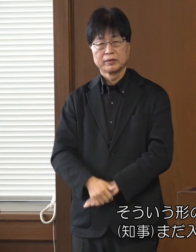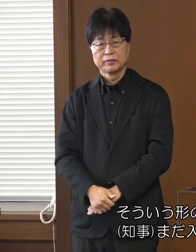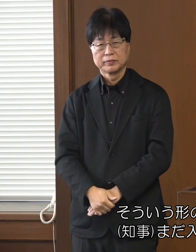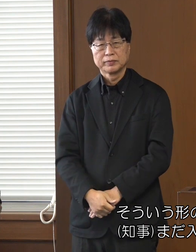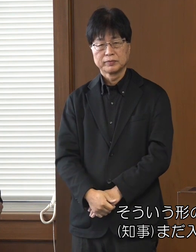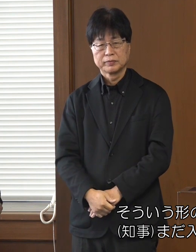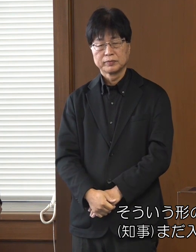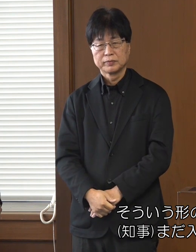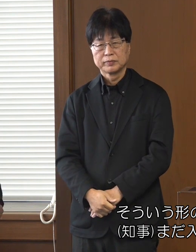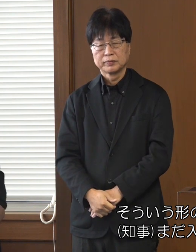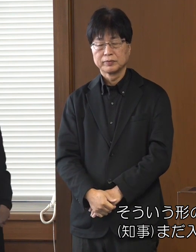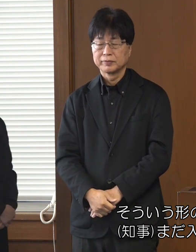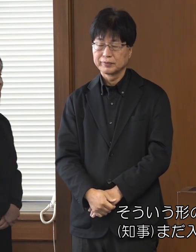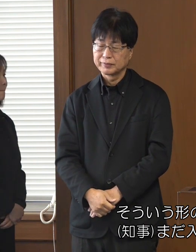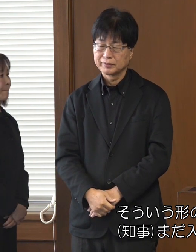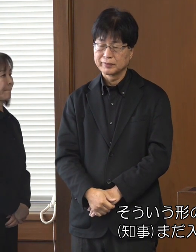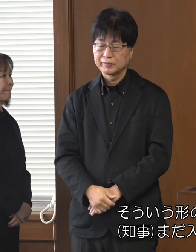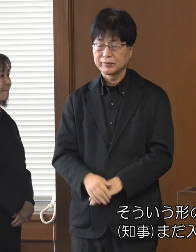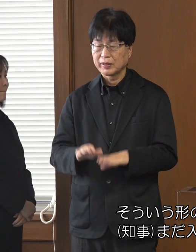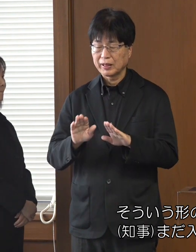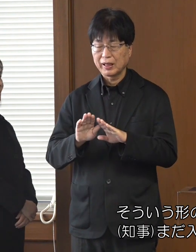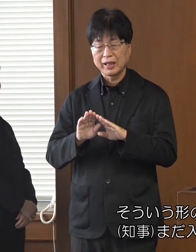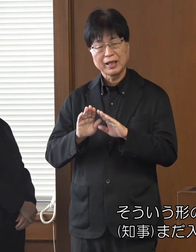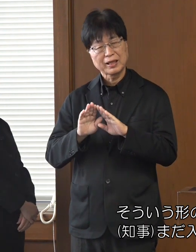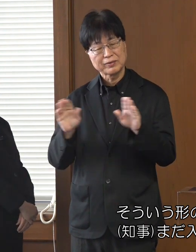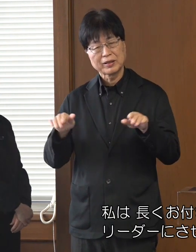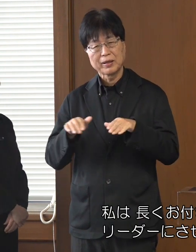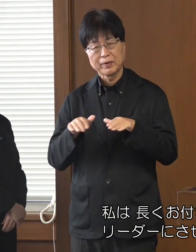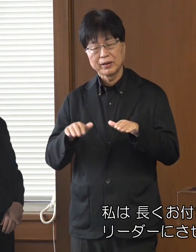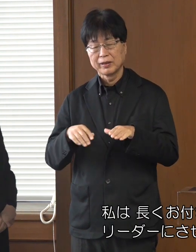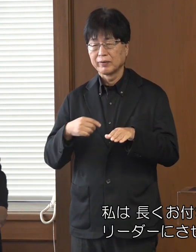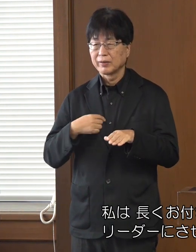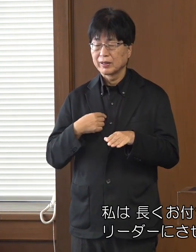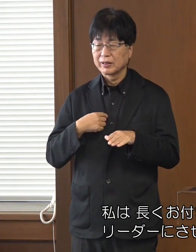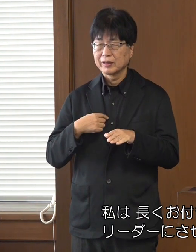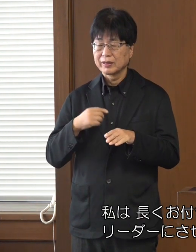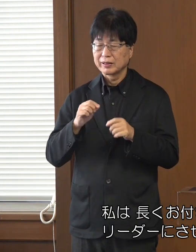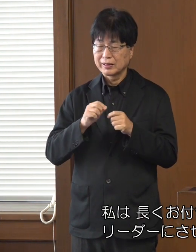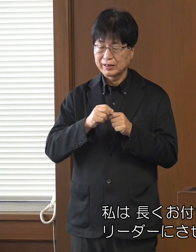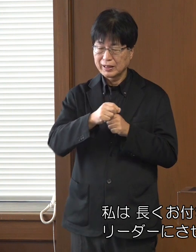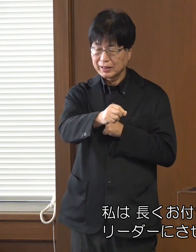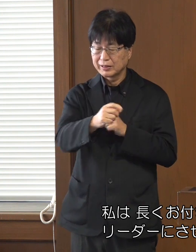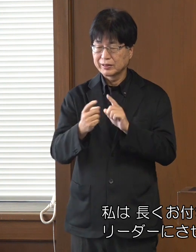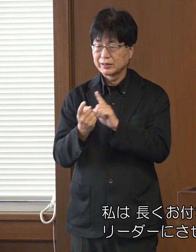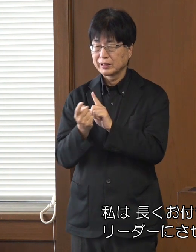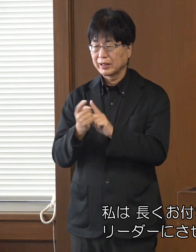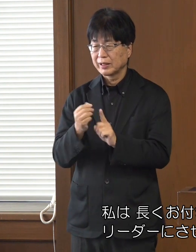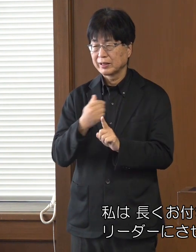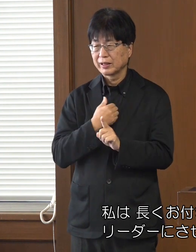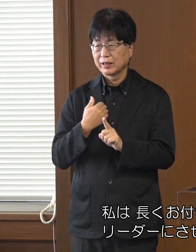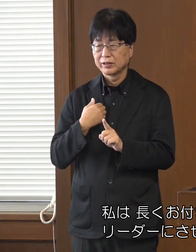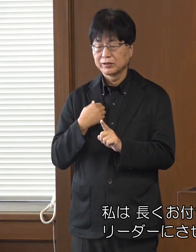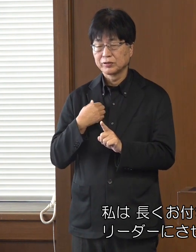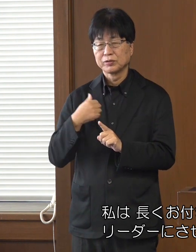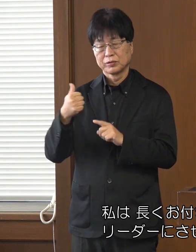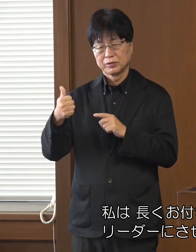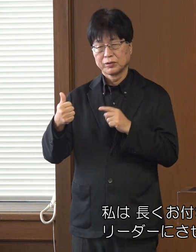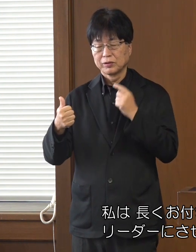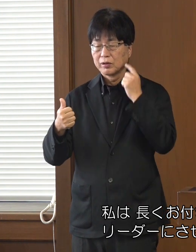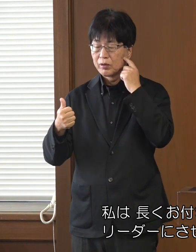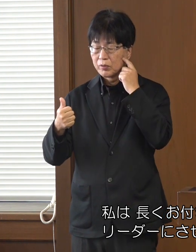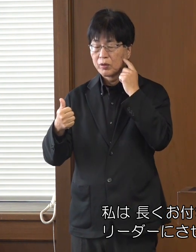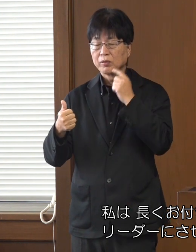ですか。 まあ、まだ入り口なので、私はもう長くお付き合いいただける方と思ってリーダー